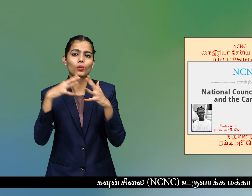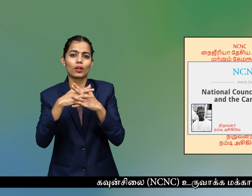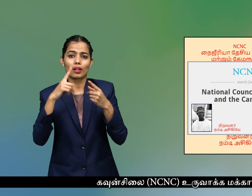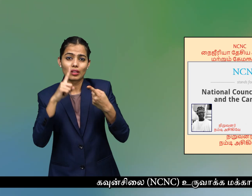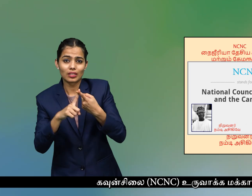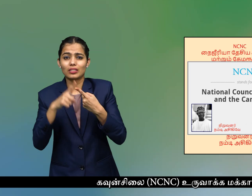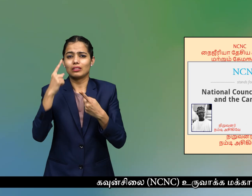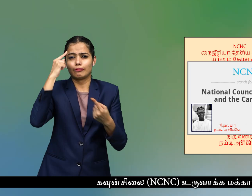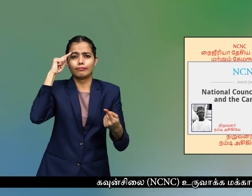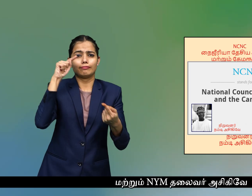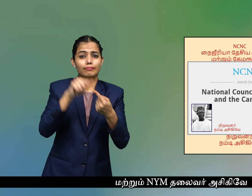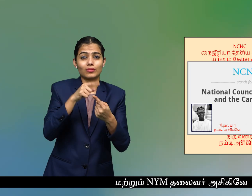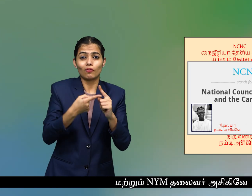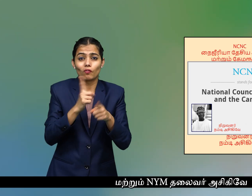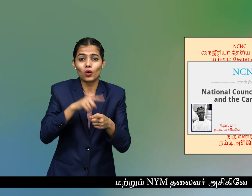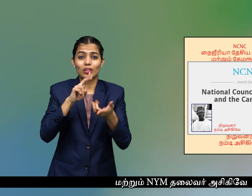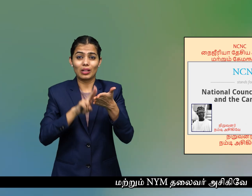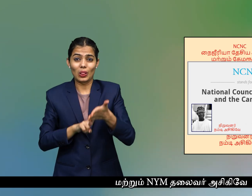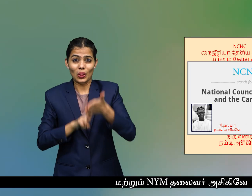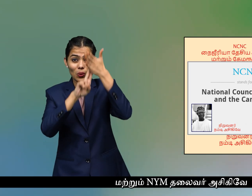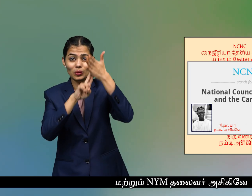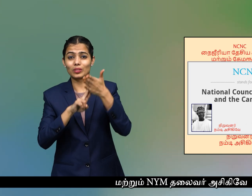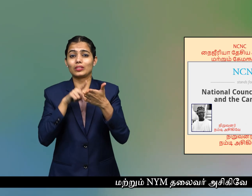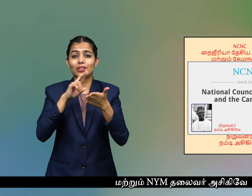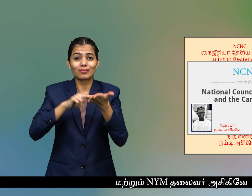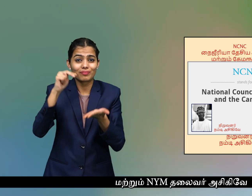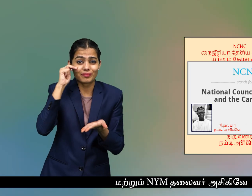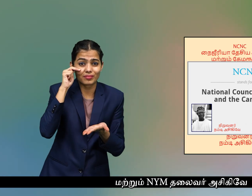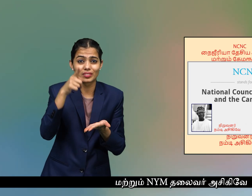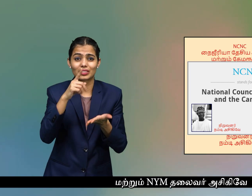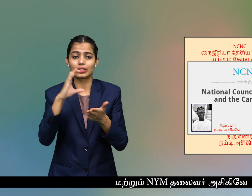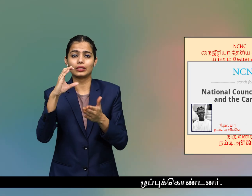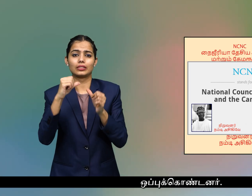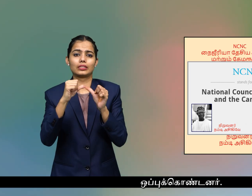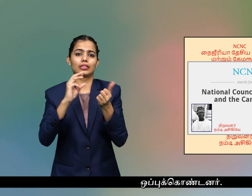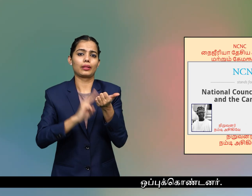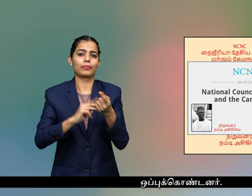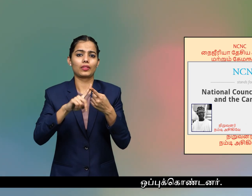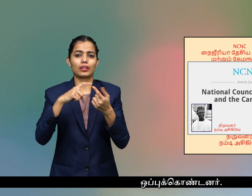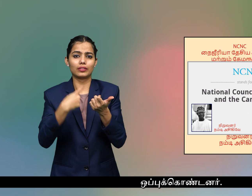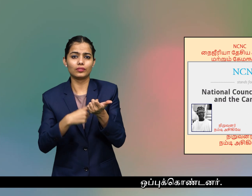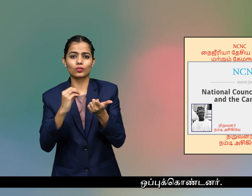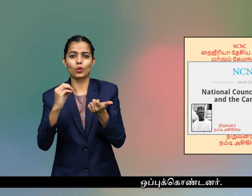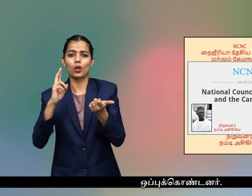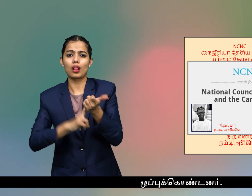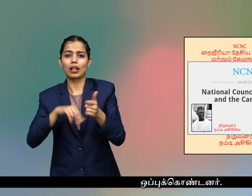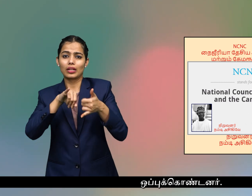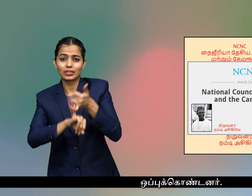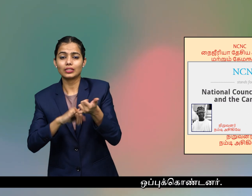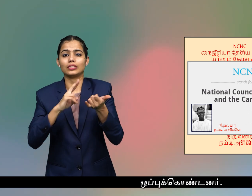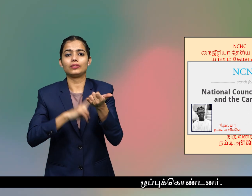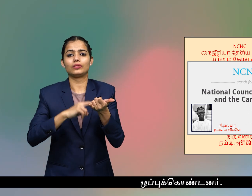உருவாக்க மாக்கலே மற்றும் NYM தலைவர் அசிக்குவே ஒப்புக்கொண்டார்.